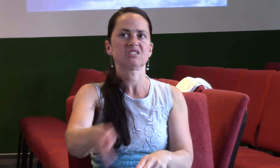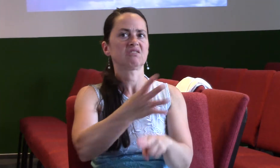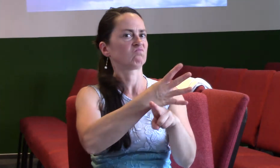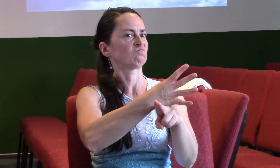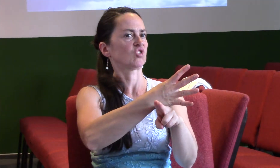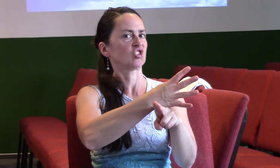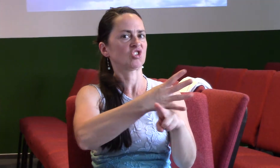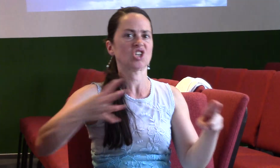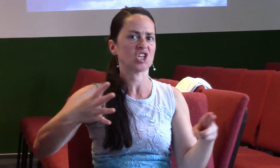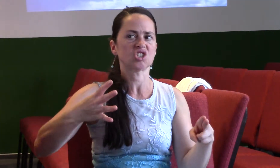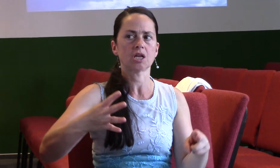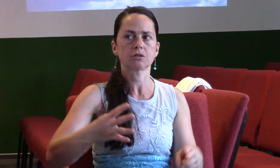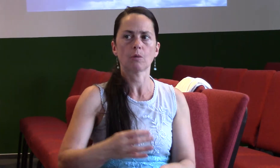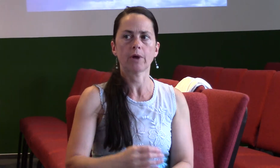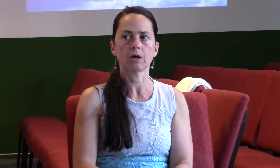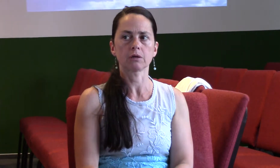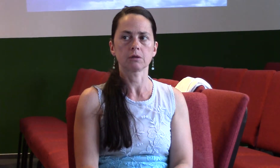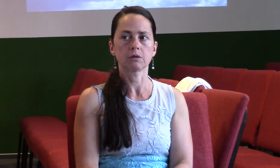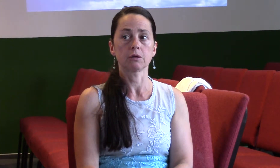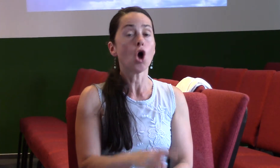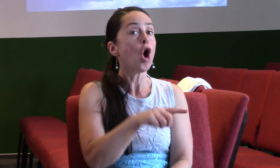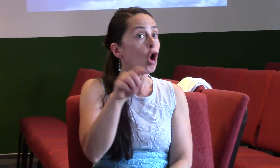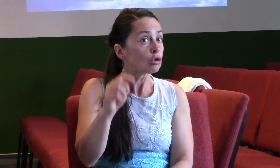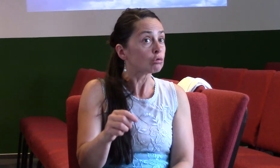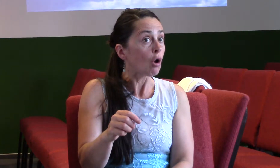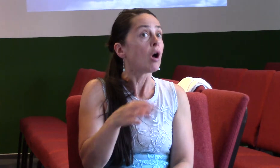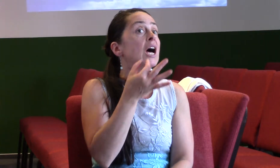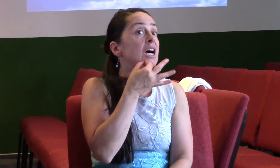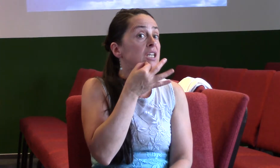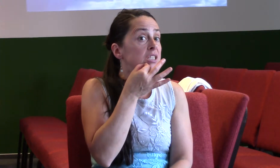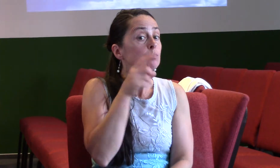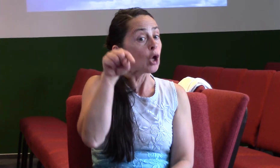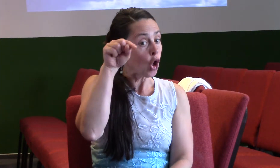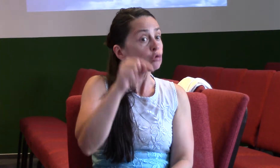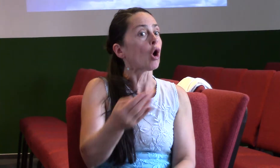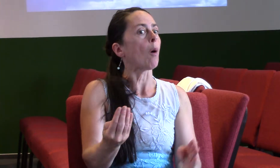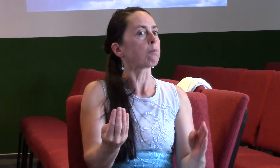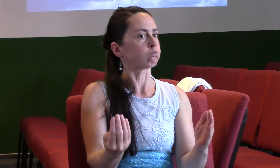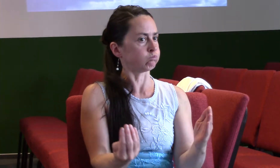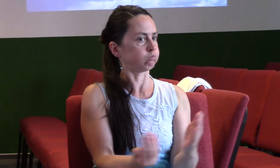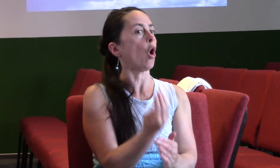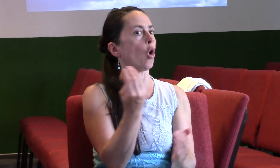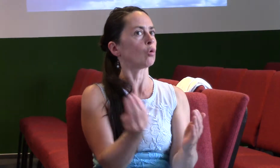používáme ten princip očkodnění, vypadají zkoušky úplně jinak.